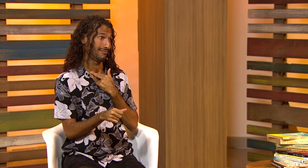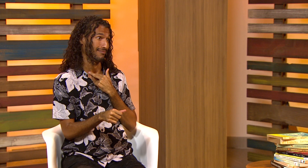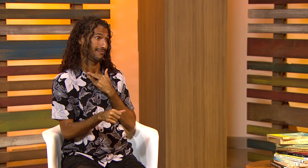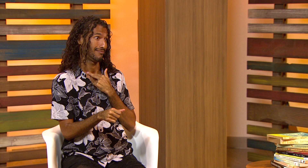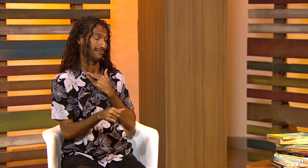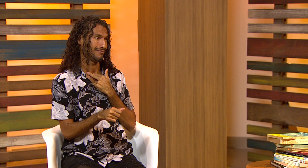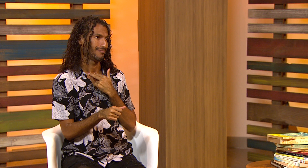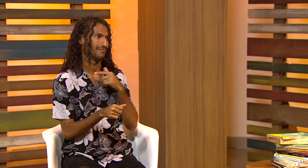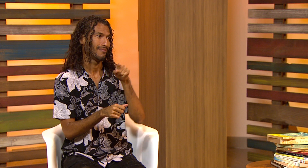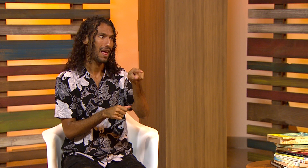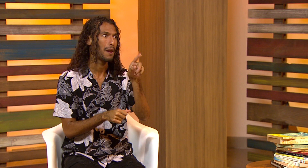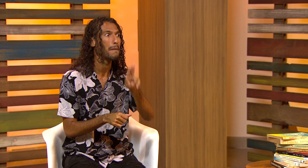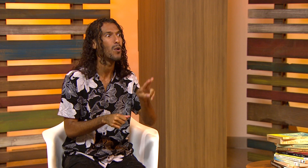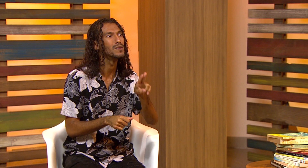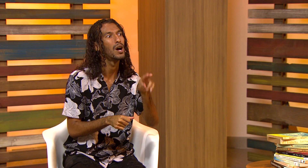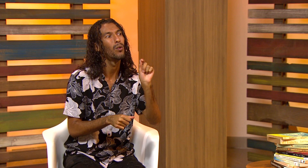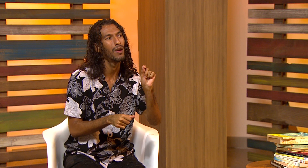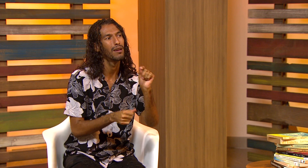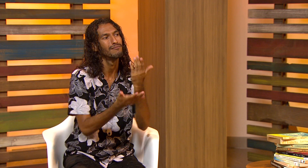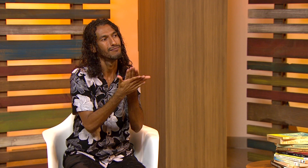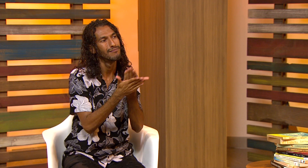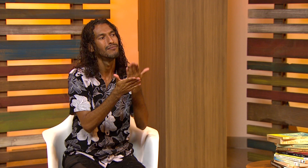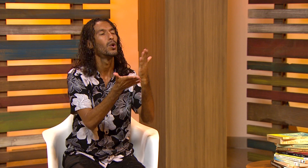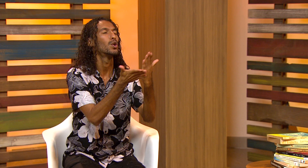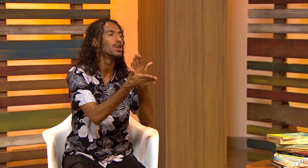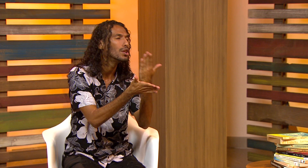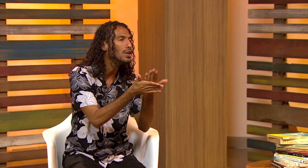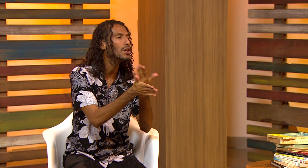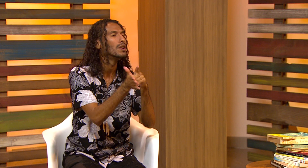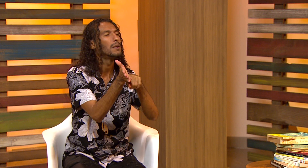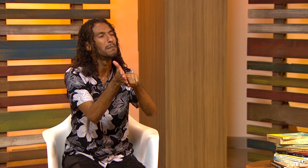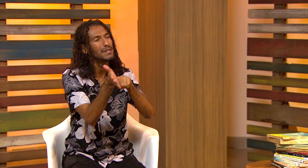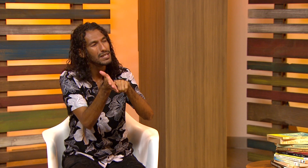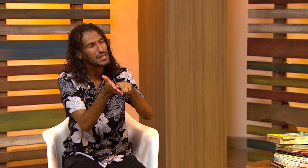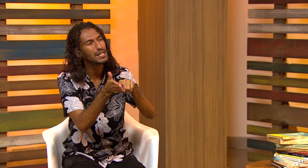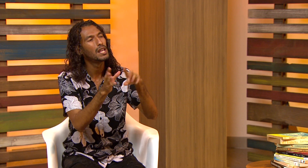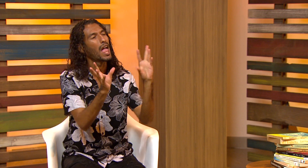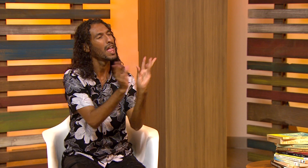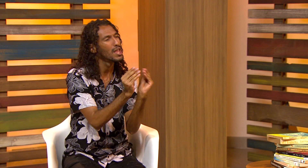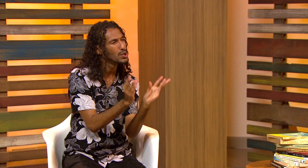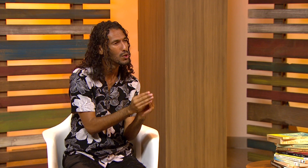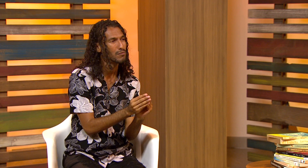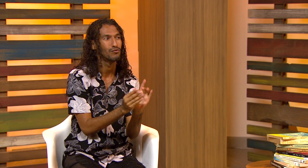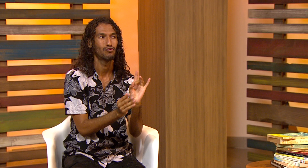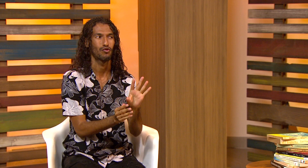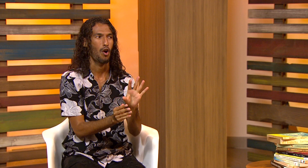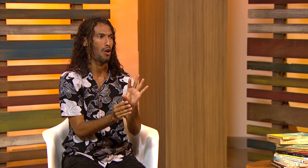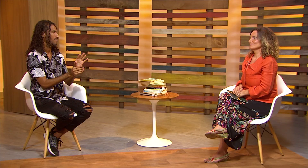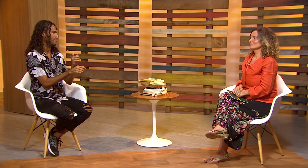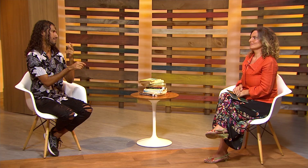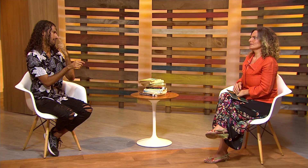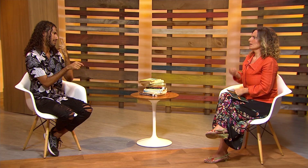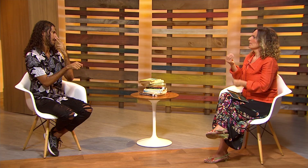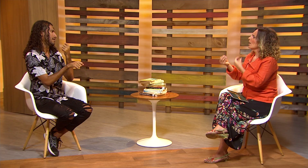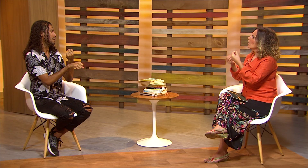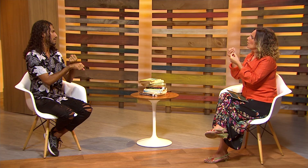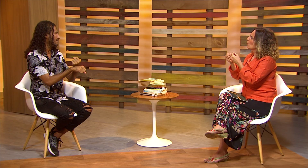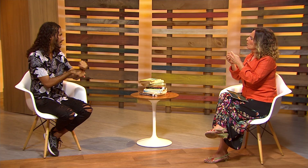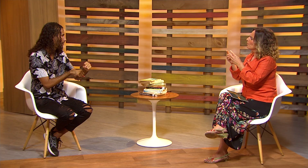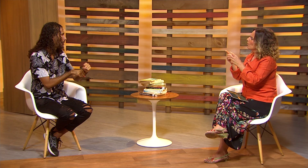entregues? Não eram. E a gente passou a usar o quê? Alguns estudos, pesquisas, livros, resumos, assim que a gente ia fazendo a nossa adaptação.